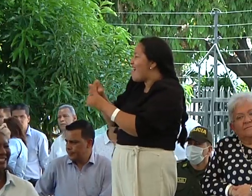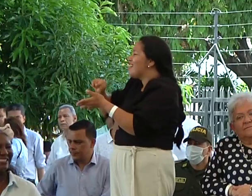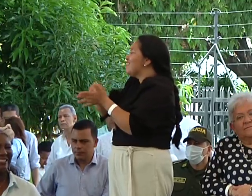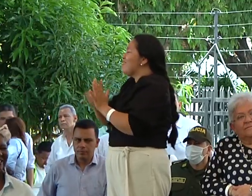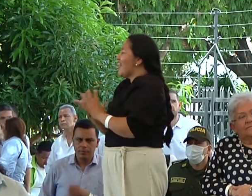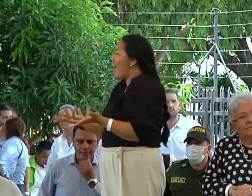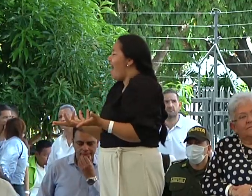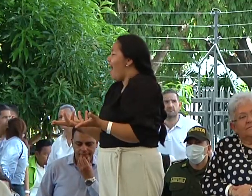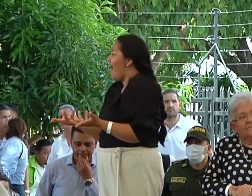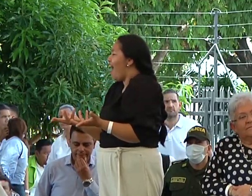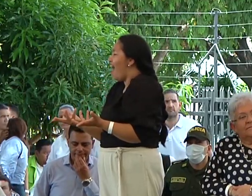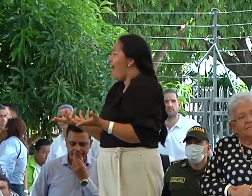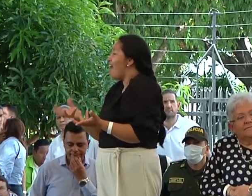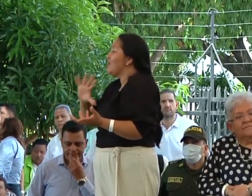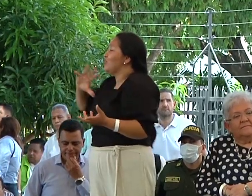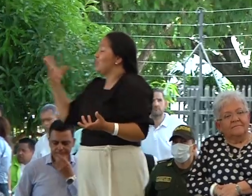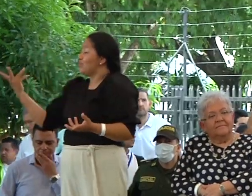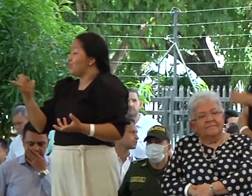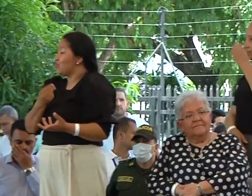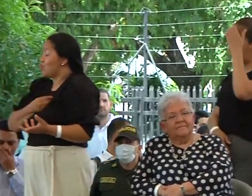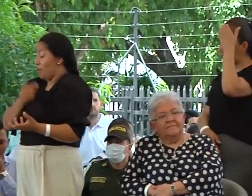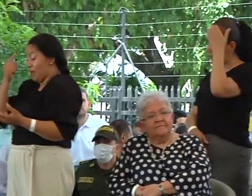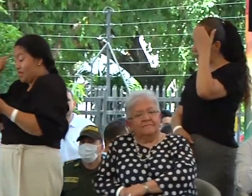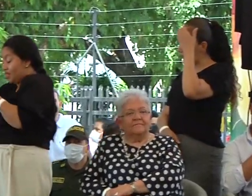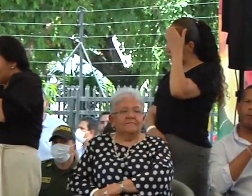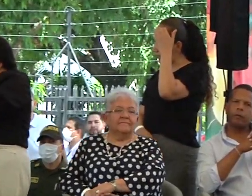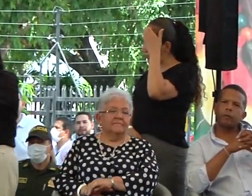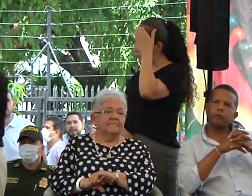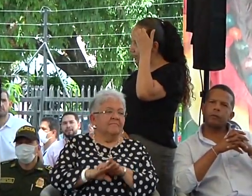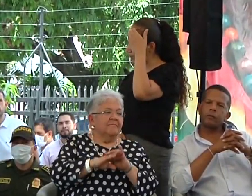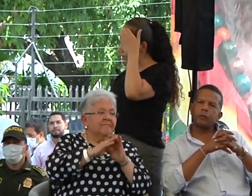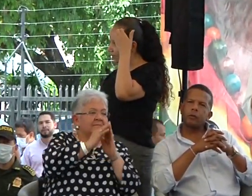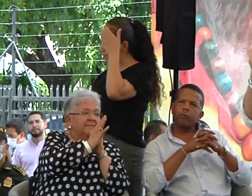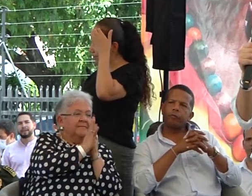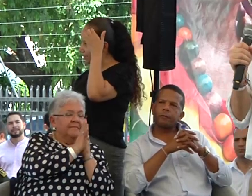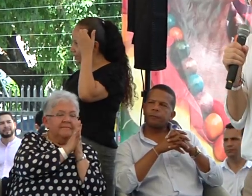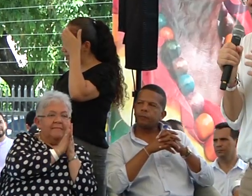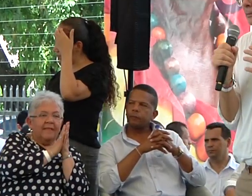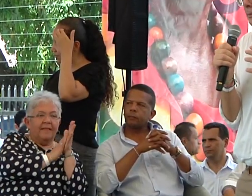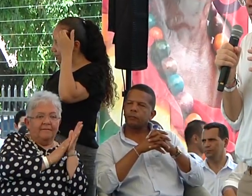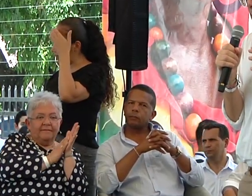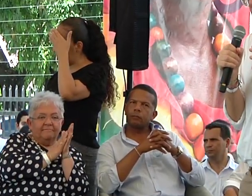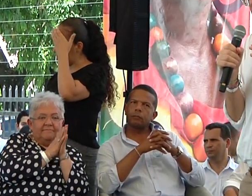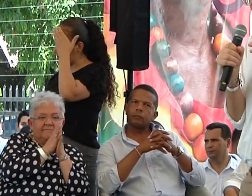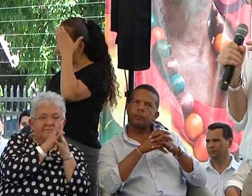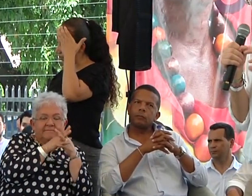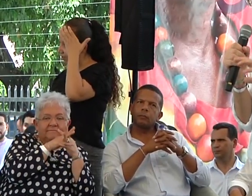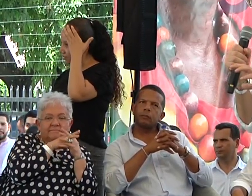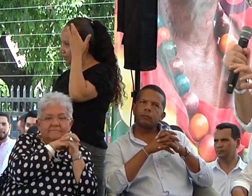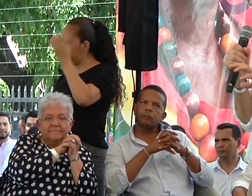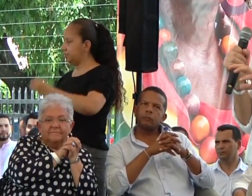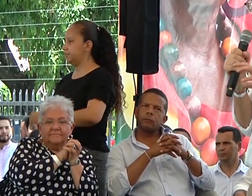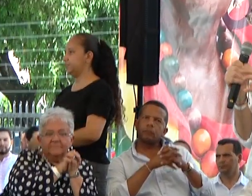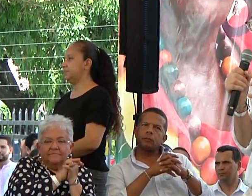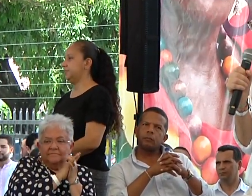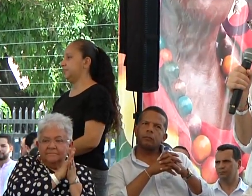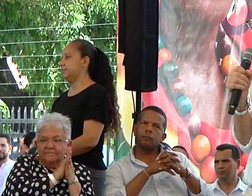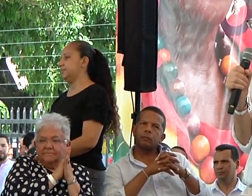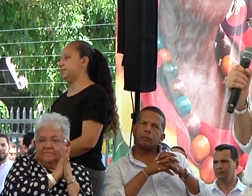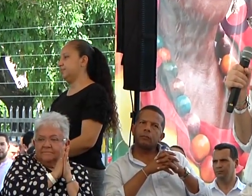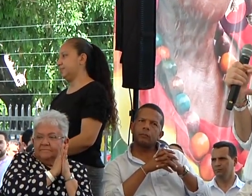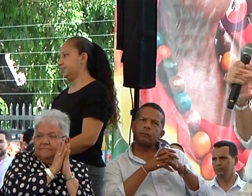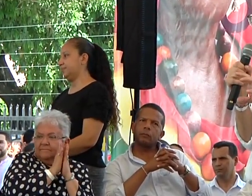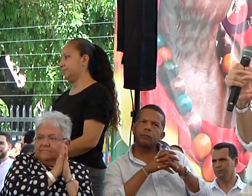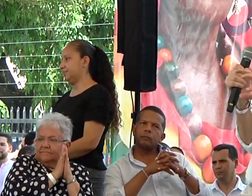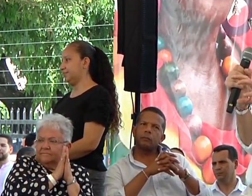Esta idea de concebir nuestro país como una superposición de una gran diversidad cultural, una biodiversidad, y esa